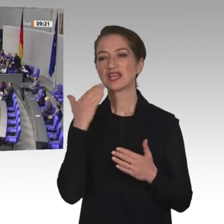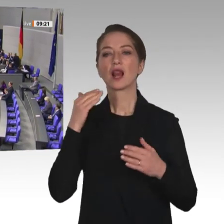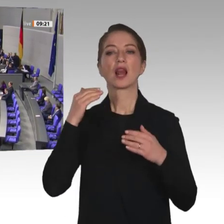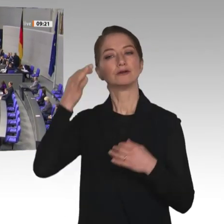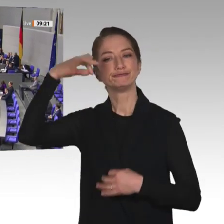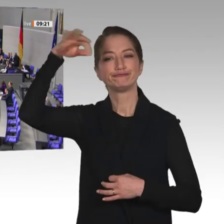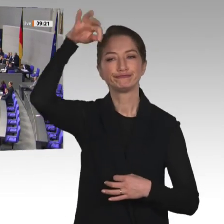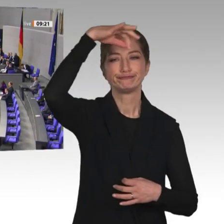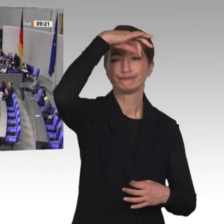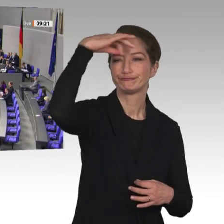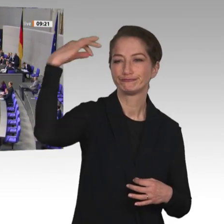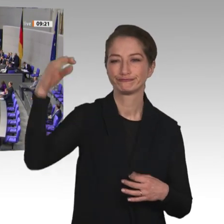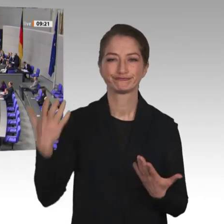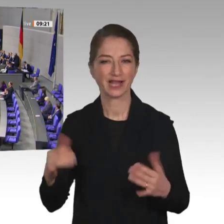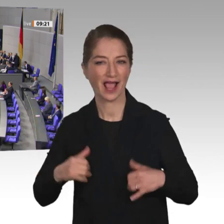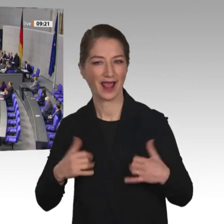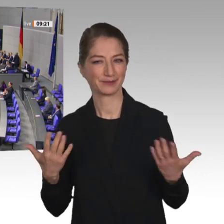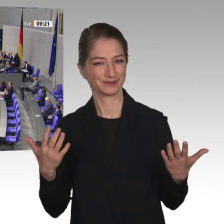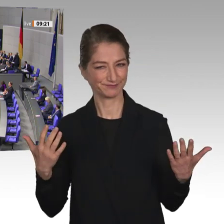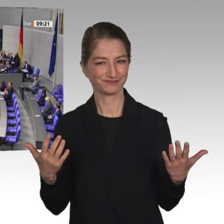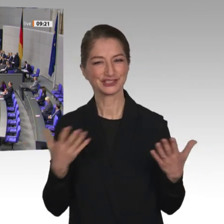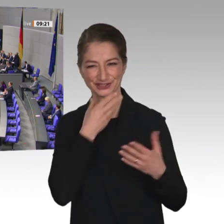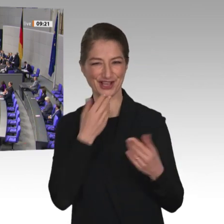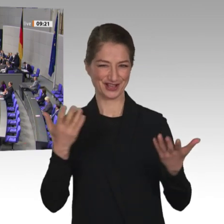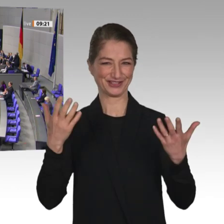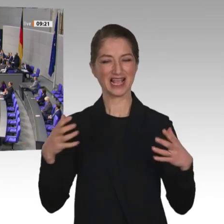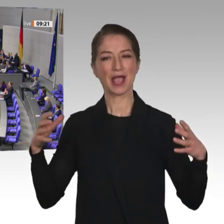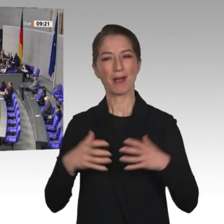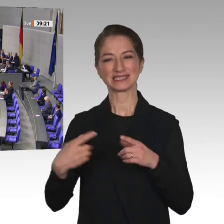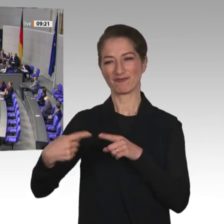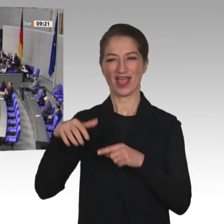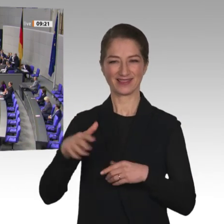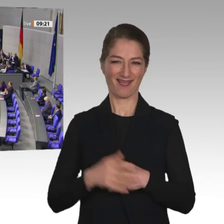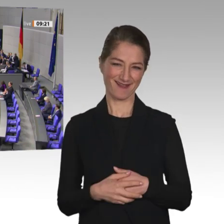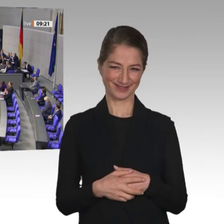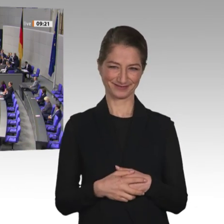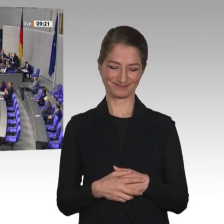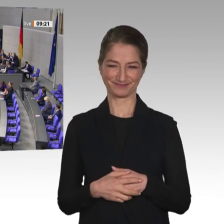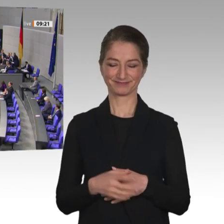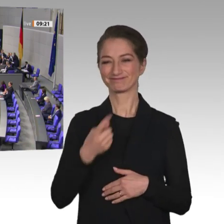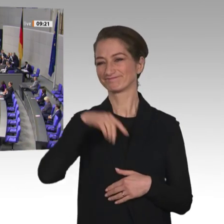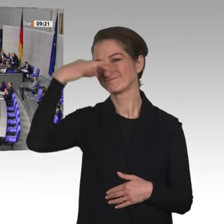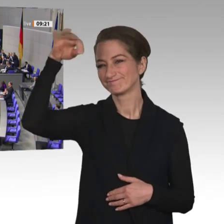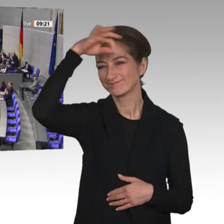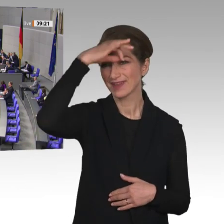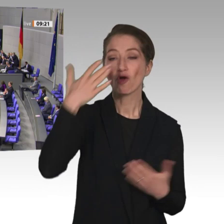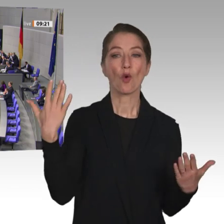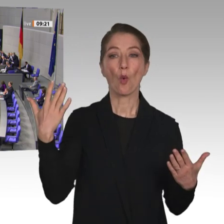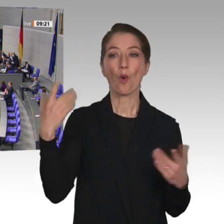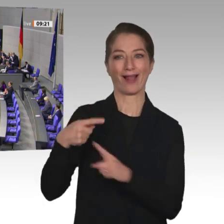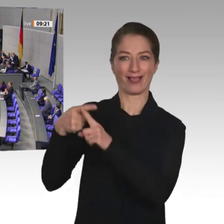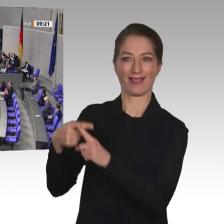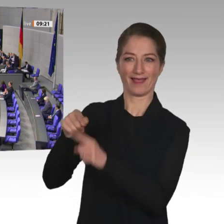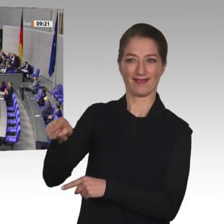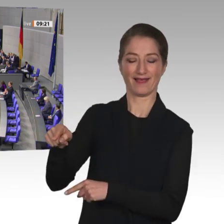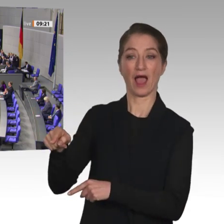erleben. Es ist doch schön, nicht wahr, wenn man einen gemeinsamen Feind hat und sich auch einig ist, wo man ihn suchen muss,